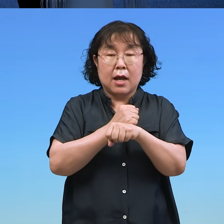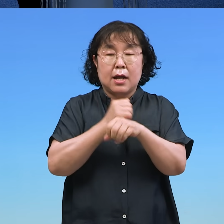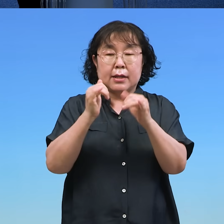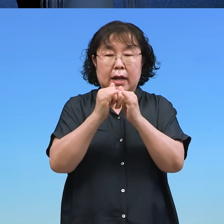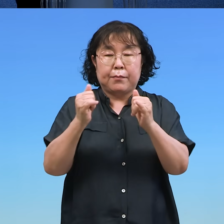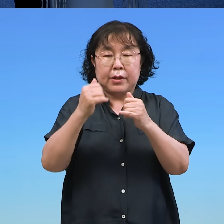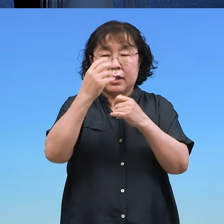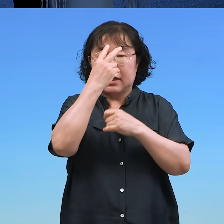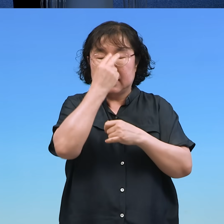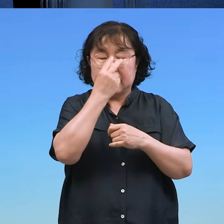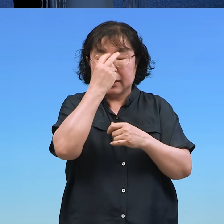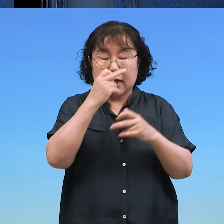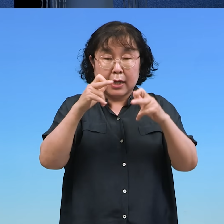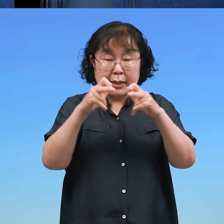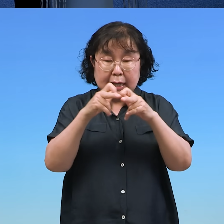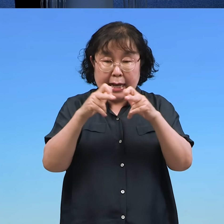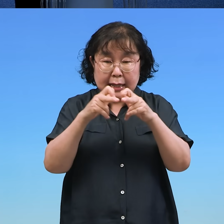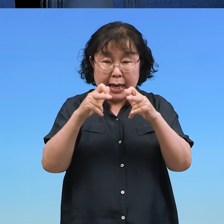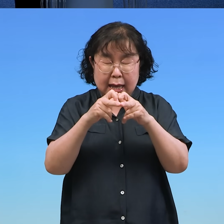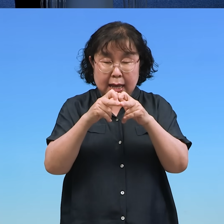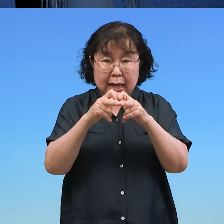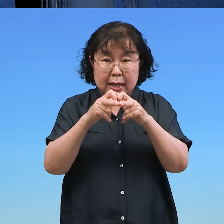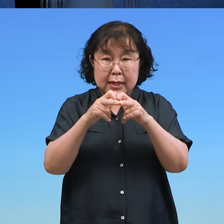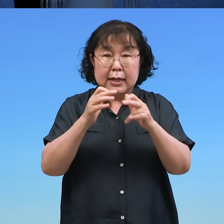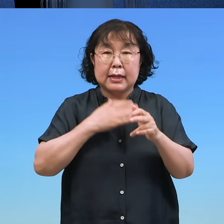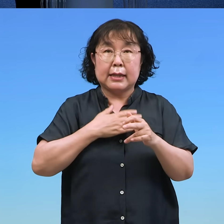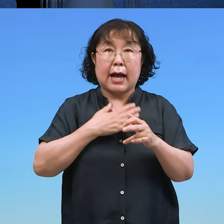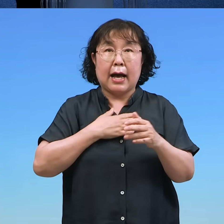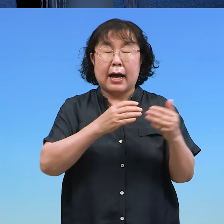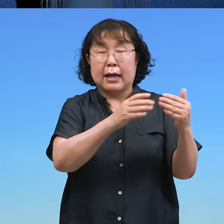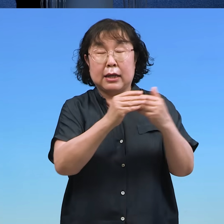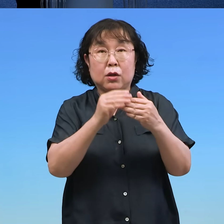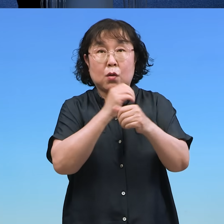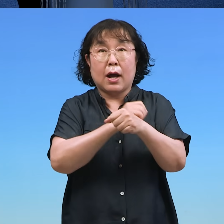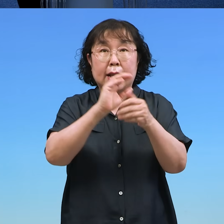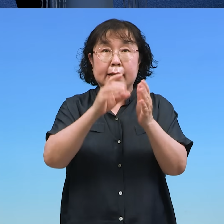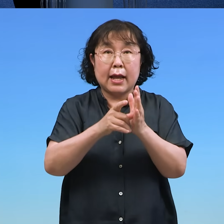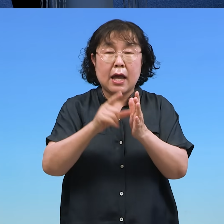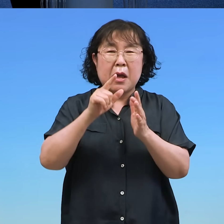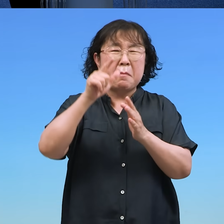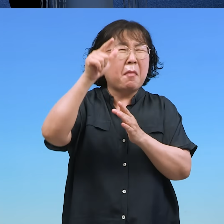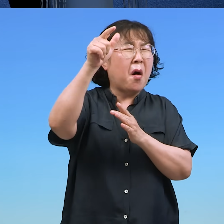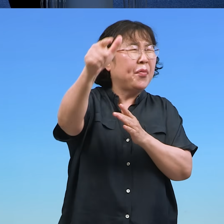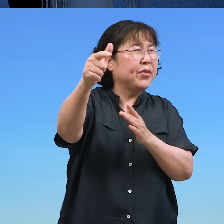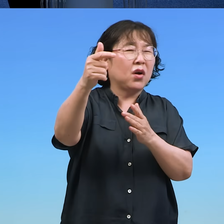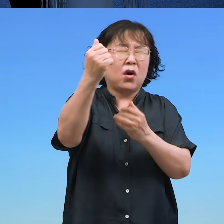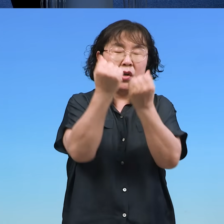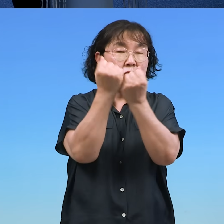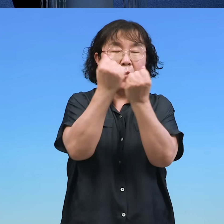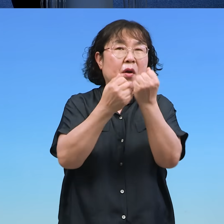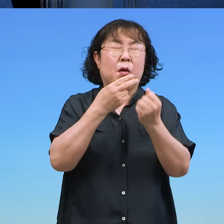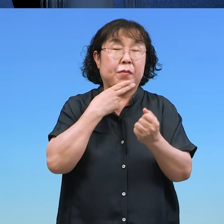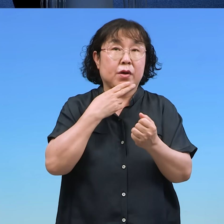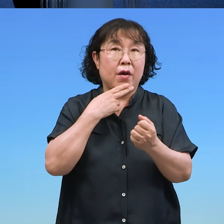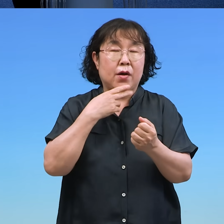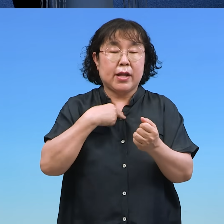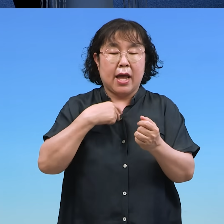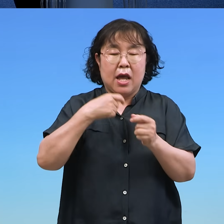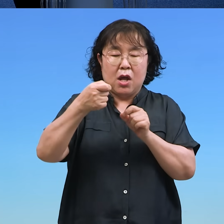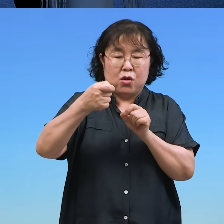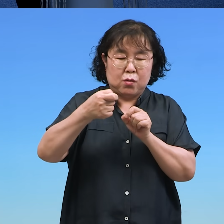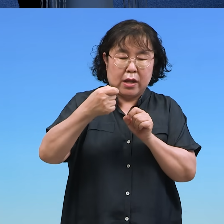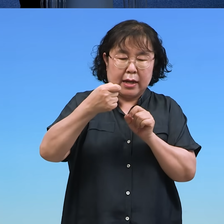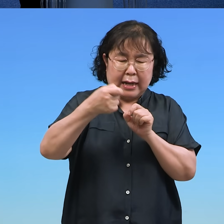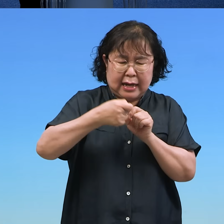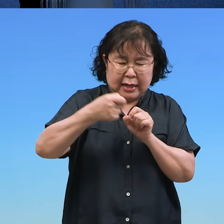시각장애인이 나를 인도할 때 저 100m 전방에 뭐가 있는지를 말하지 않습니다. 바로 눈앞에 있는 장애물에